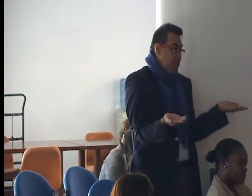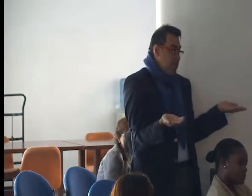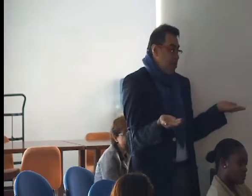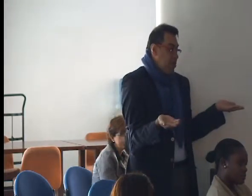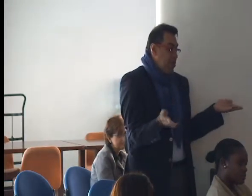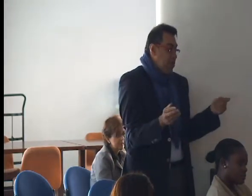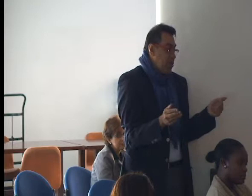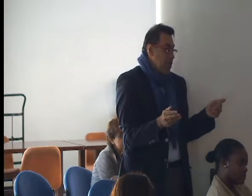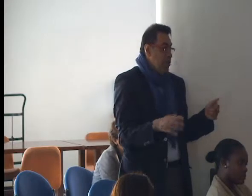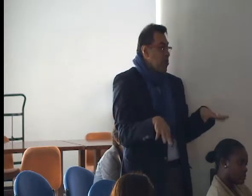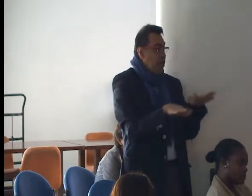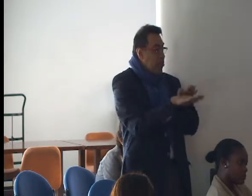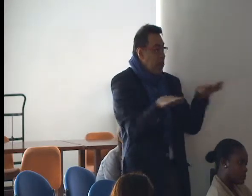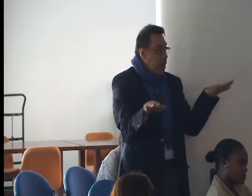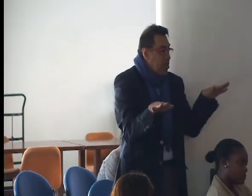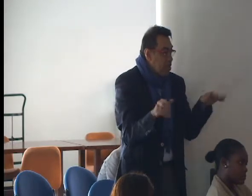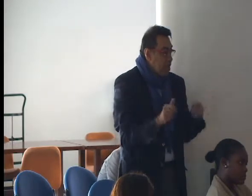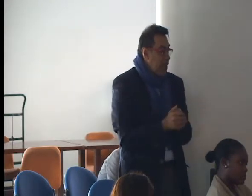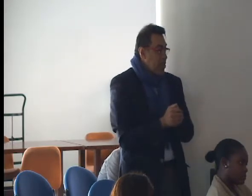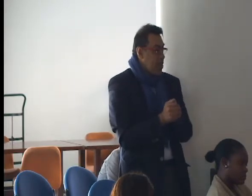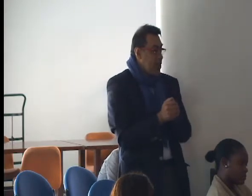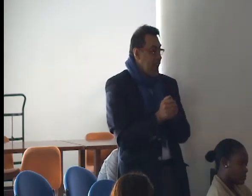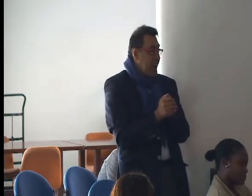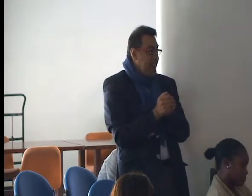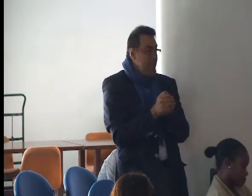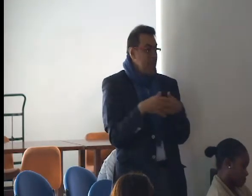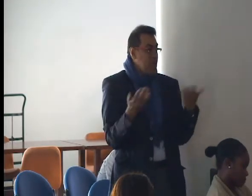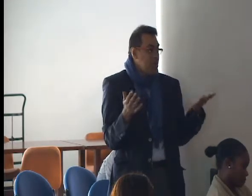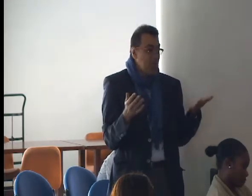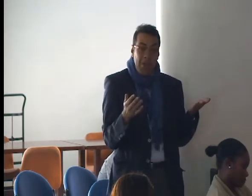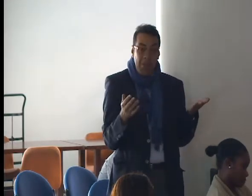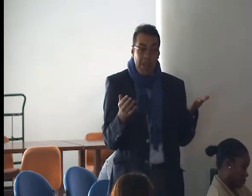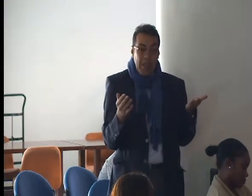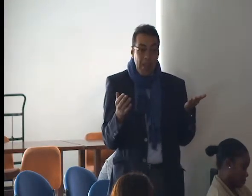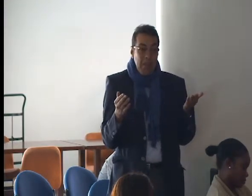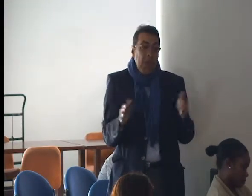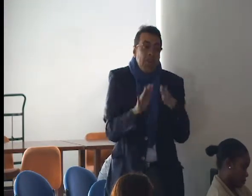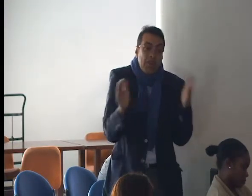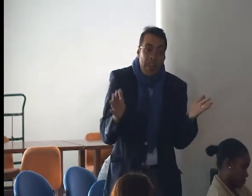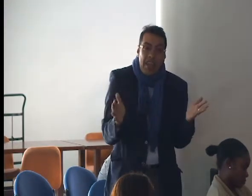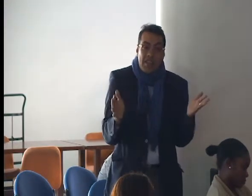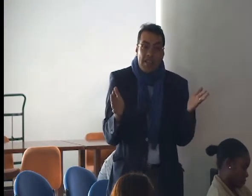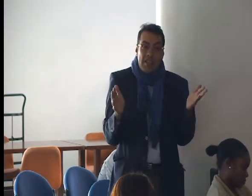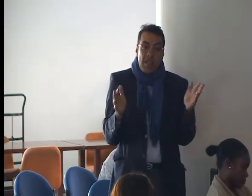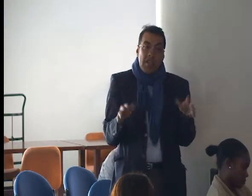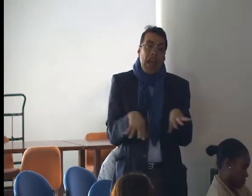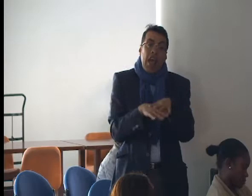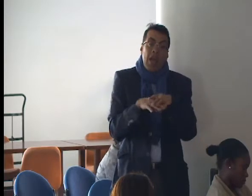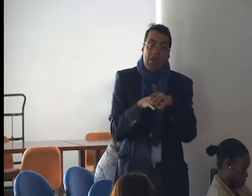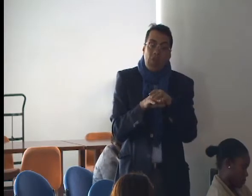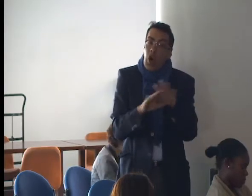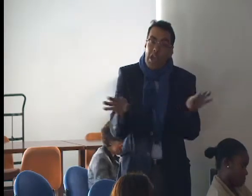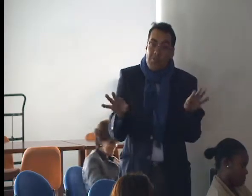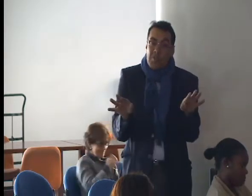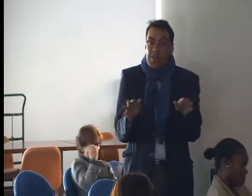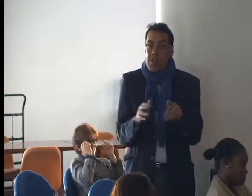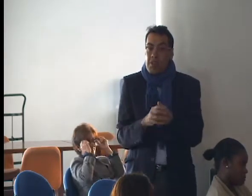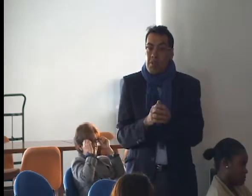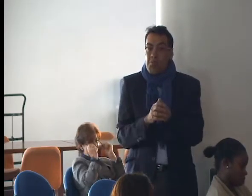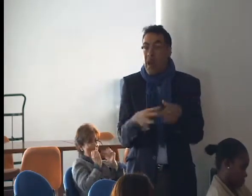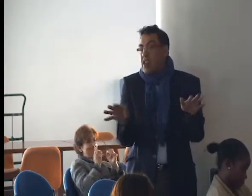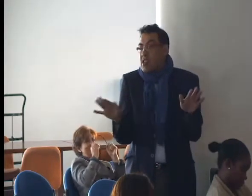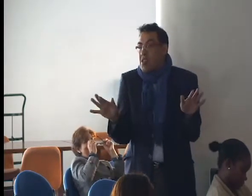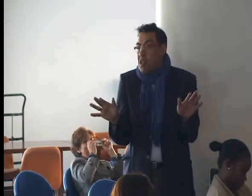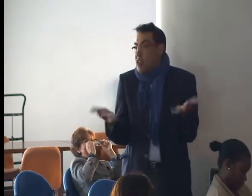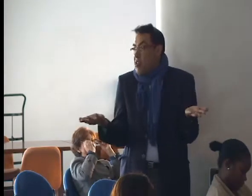El computador no le sirve a todo el mundo. O sea, el computador es una maravillosa tecnología, indiscutiblemente, pero no quiere decir que todas